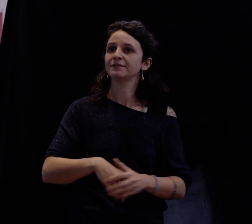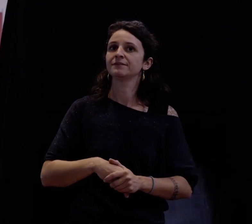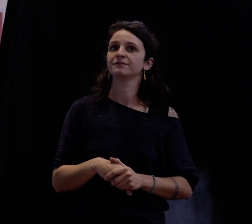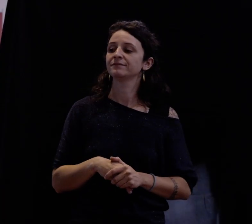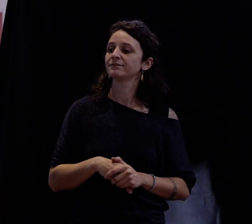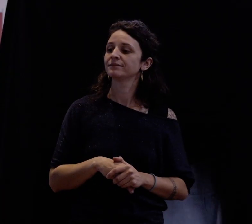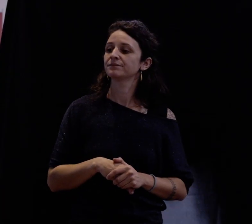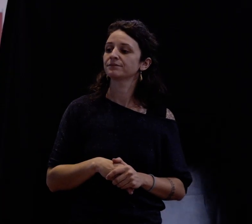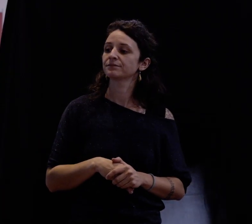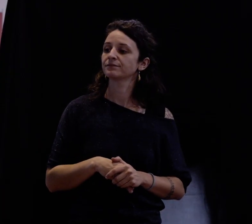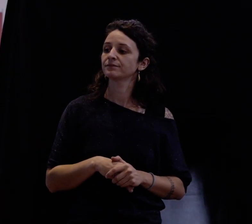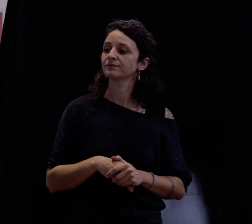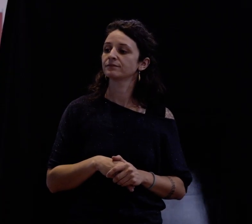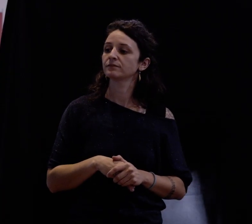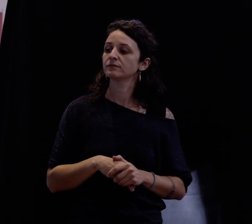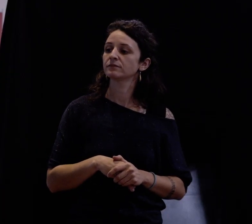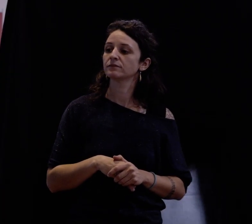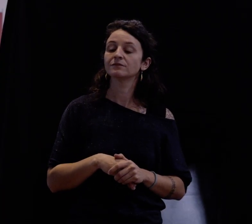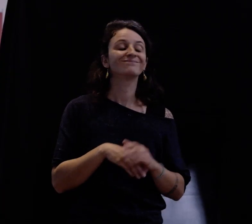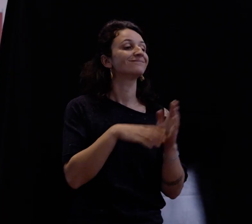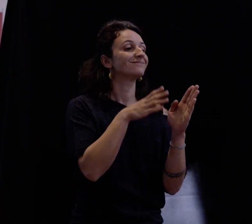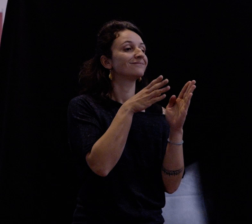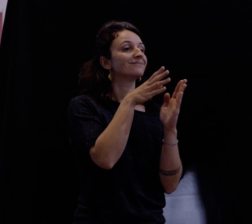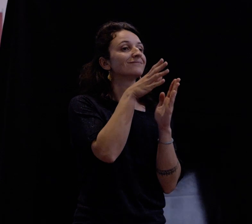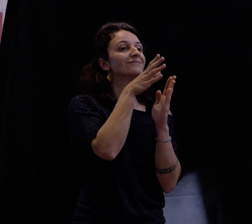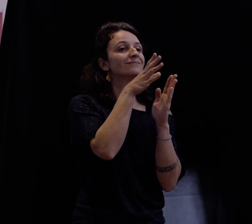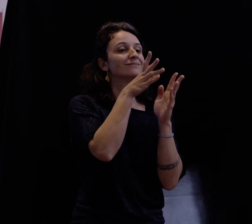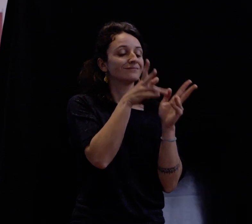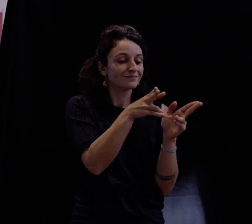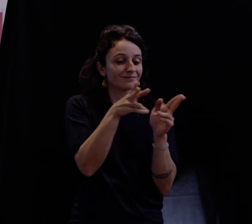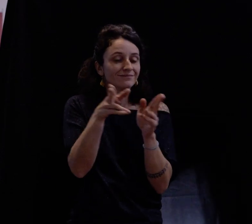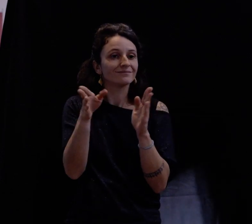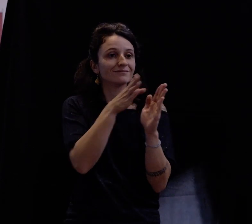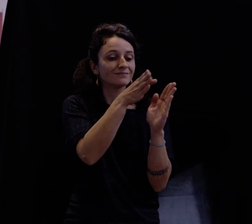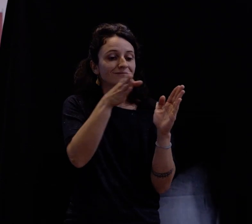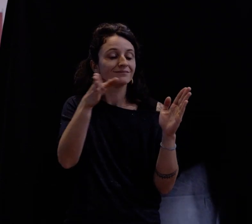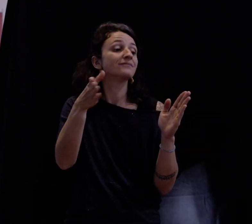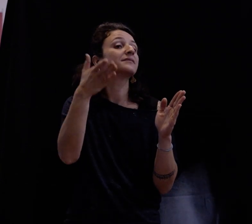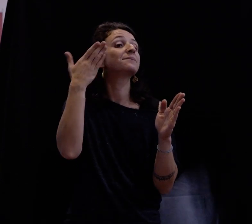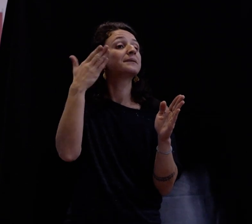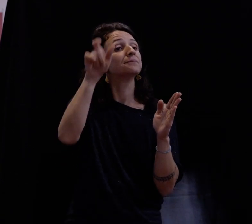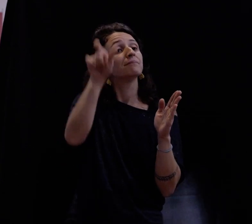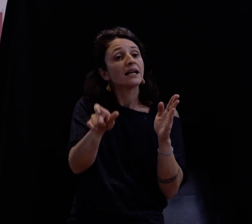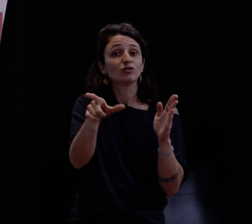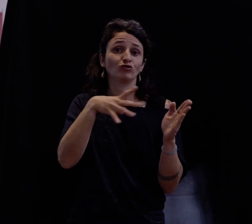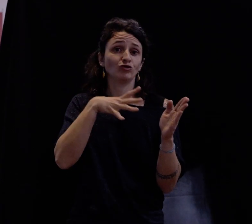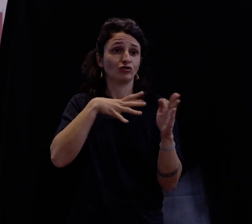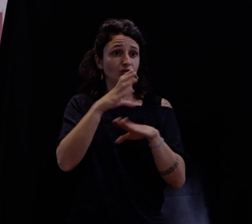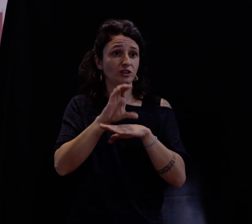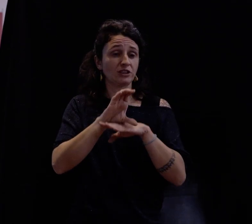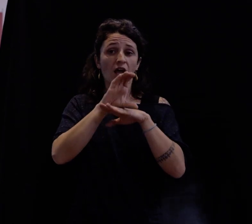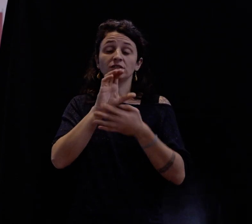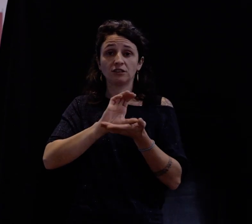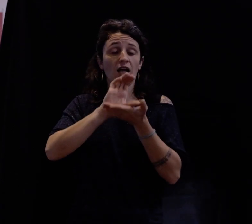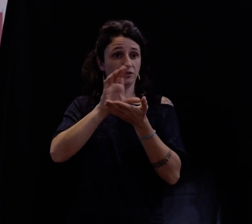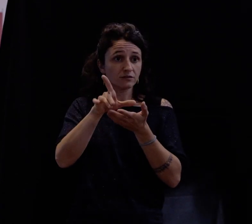Donc quand on est dans une situation où on a des symptômes de syndrome Charge, on va aller donc lire ce chapitre,